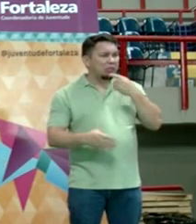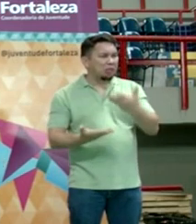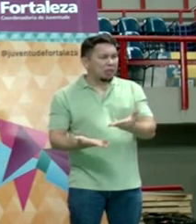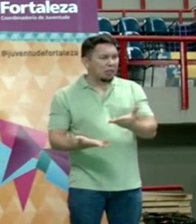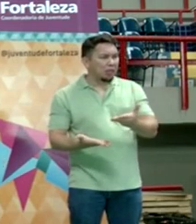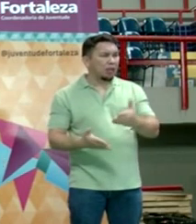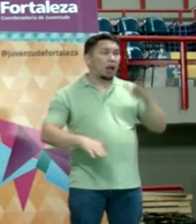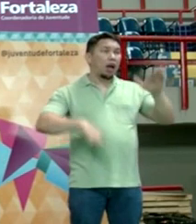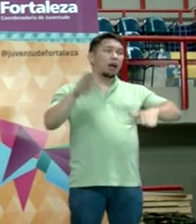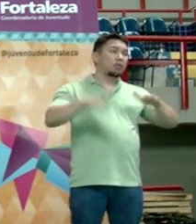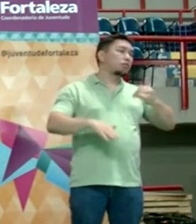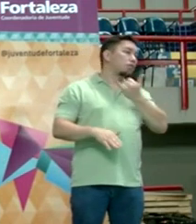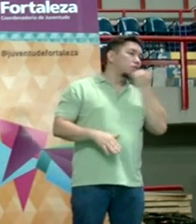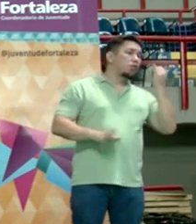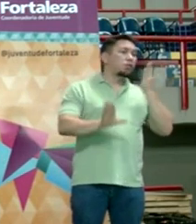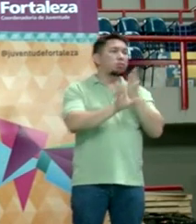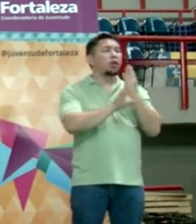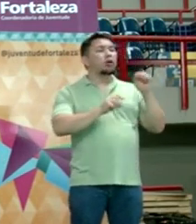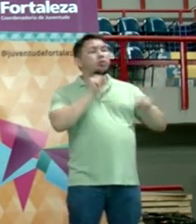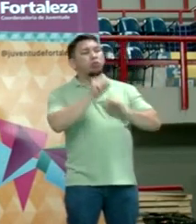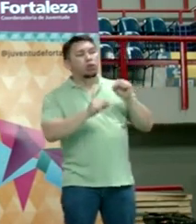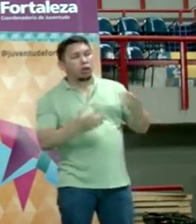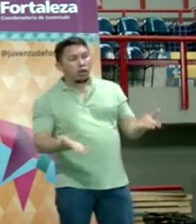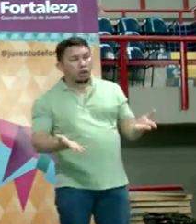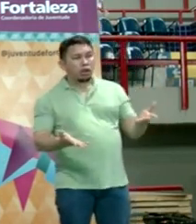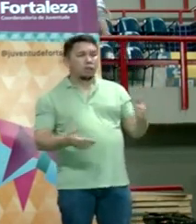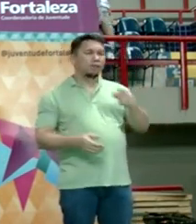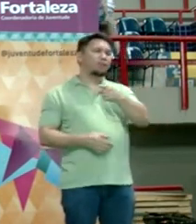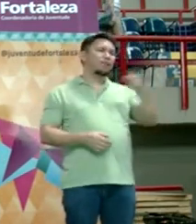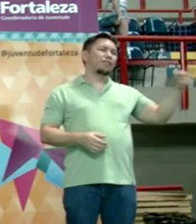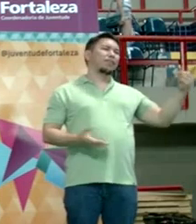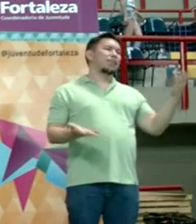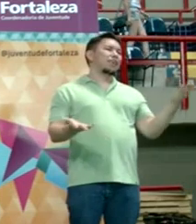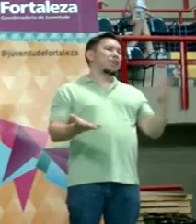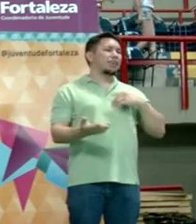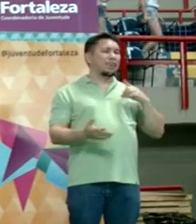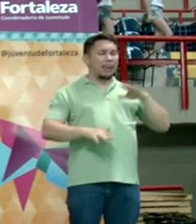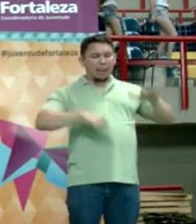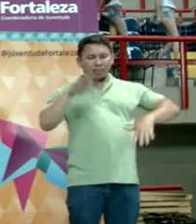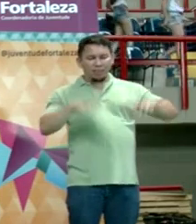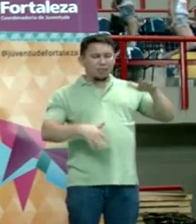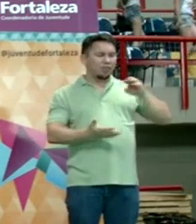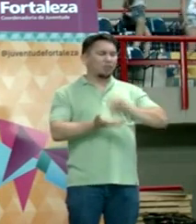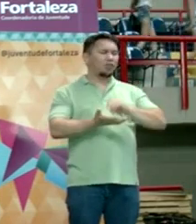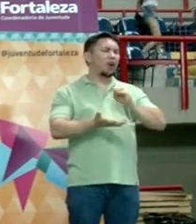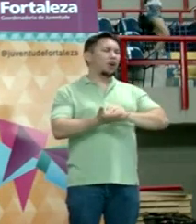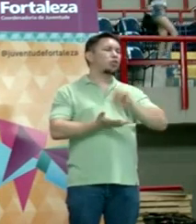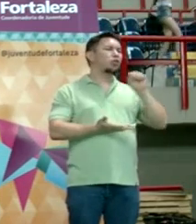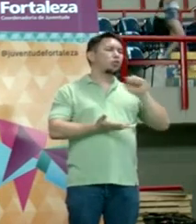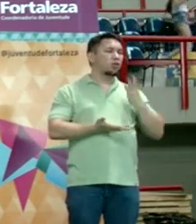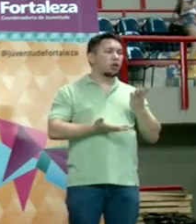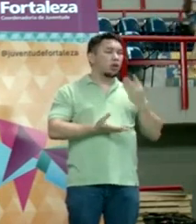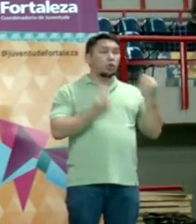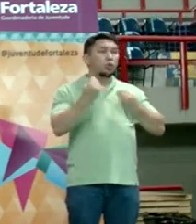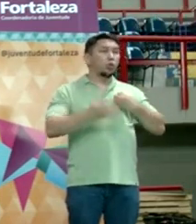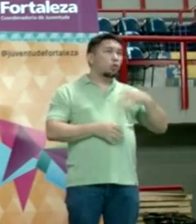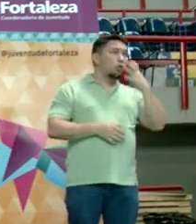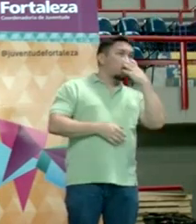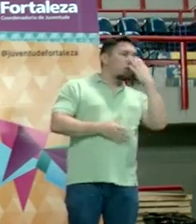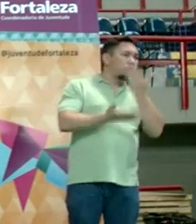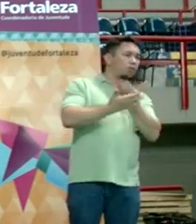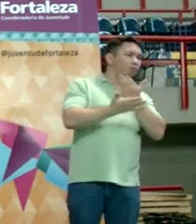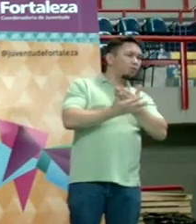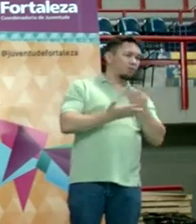vezes é devido a quê, gente? É porque a gente não sabe, às vezes, por exemplo, como assistir